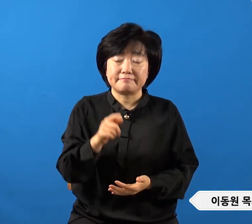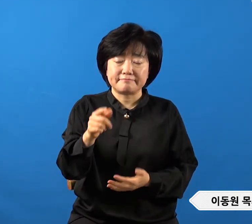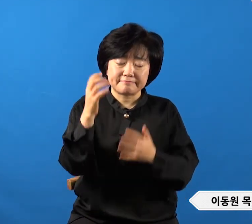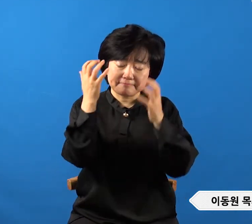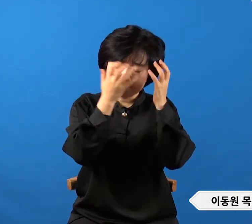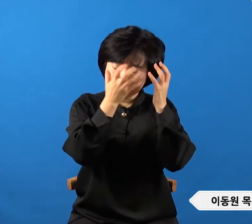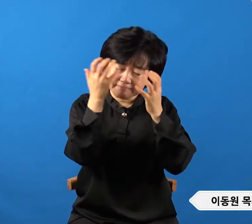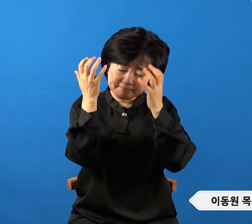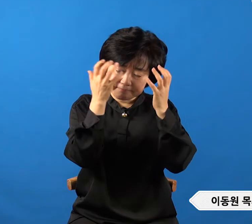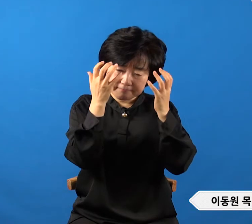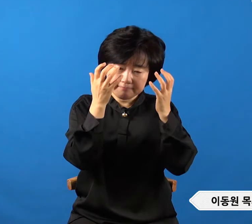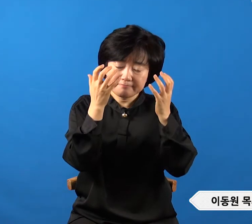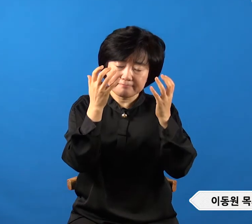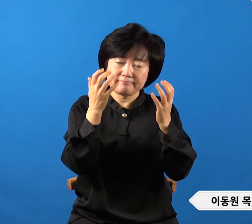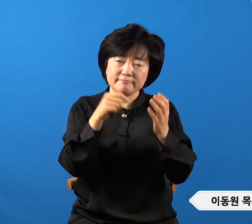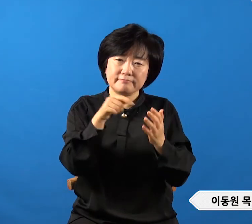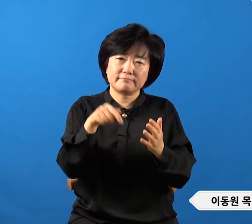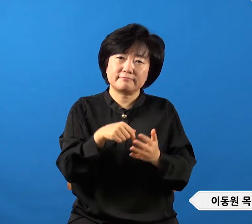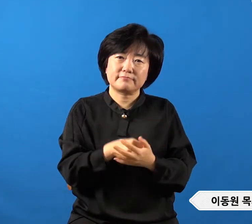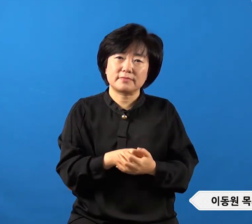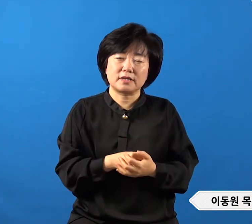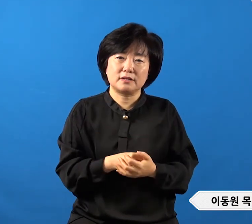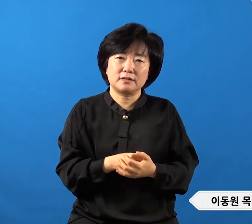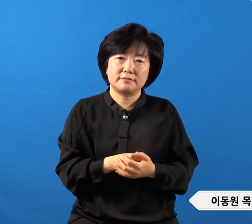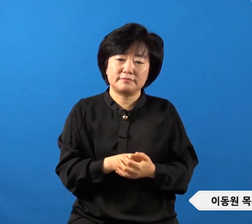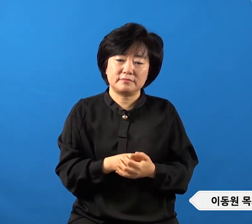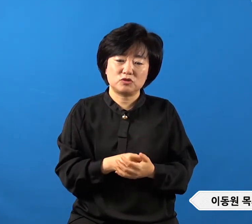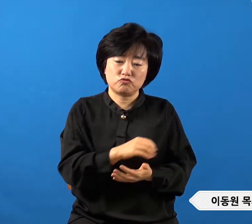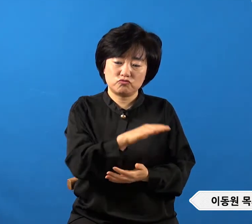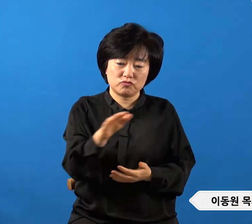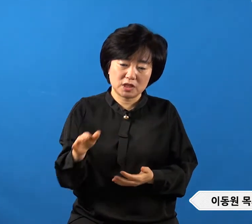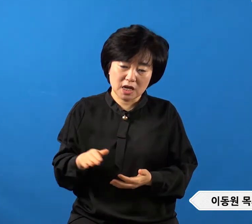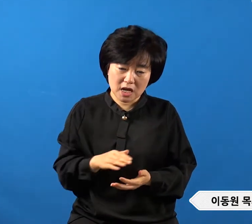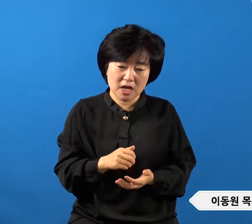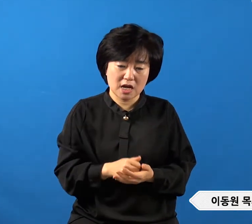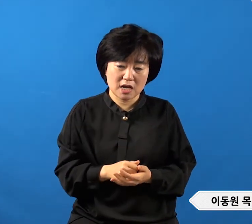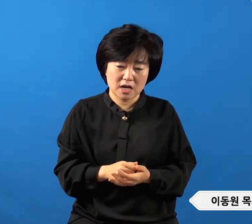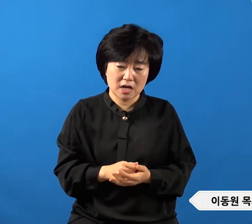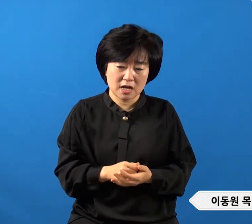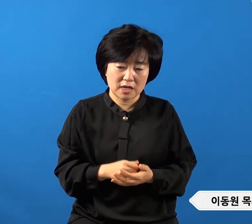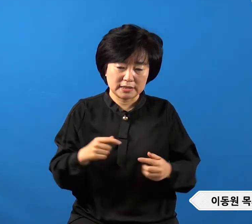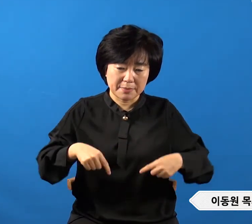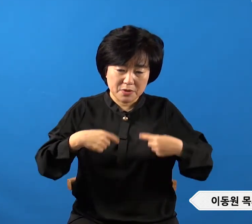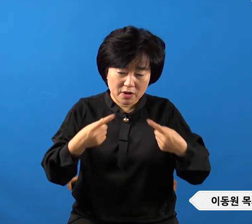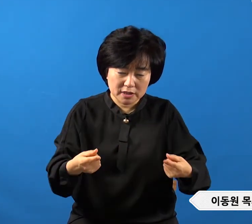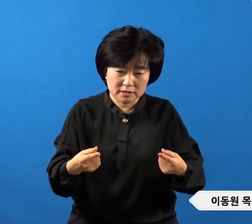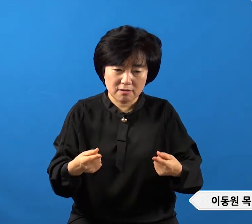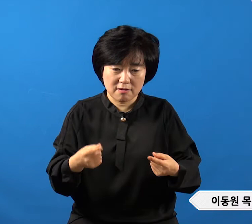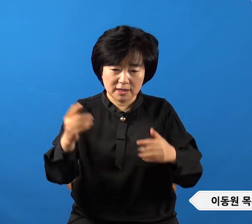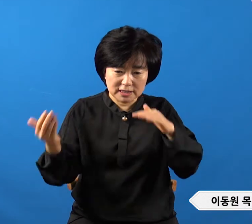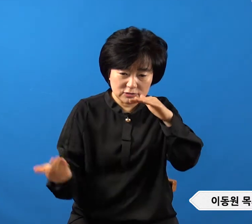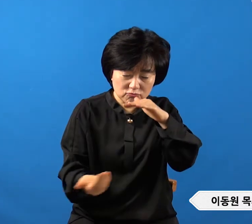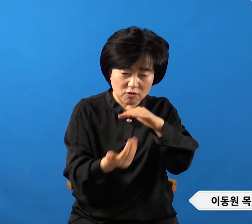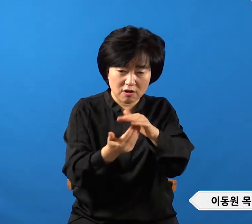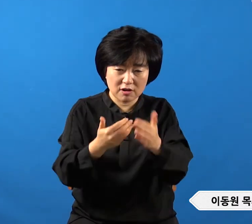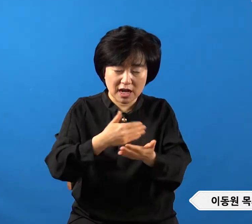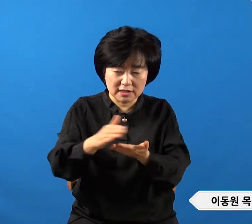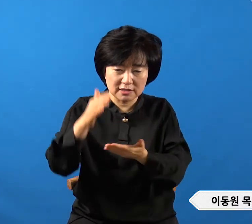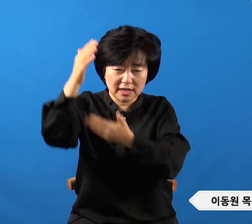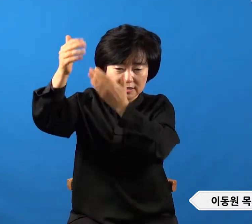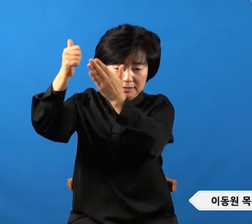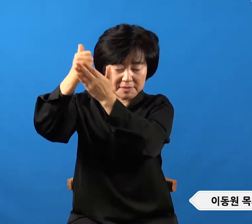그런데 이런 혼란은 이 땅에서 구현해 나가고 있는 우리가 참여해서 함께 이루어져 가고